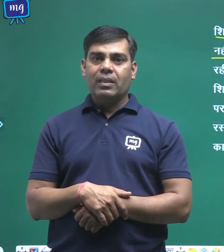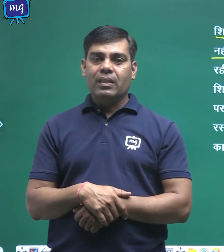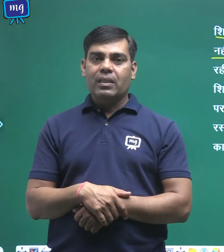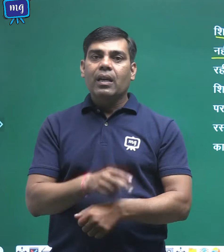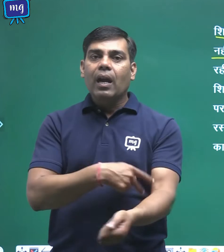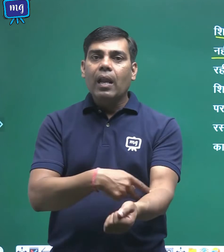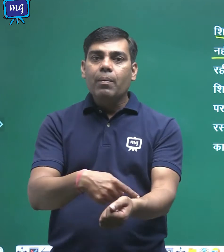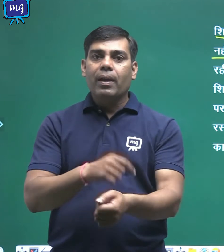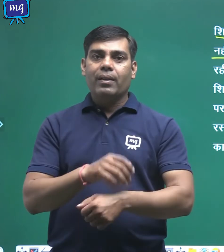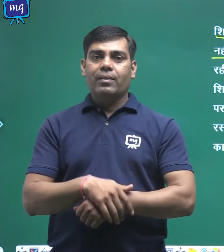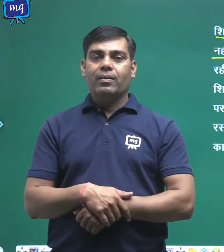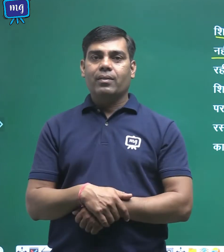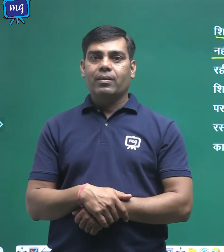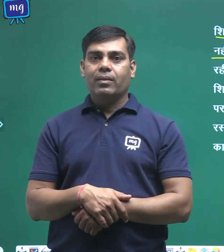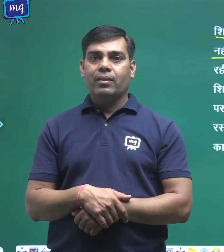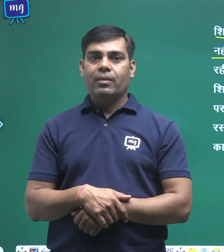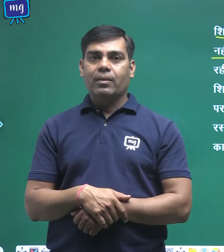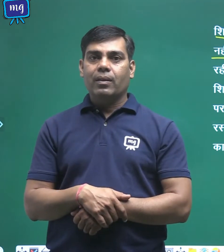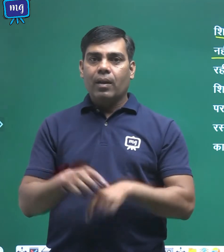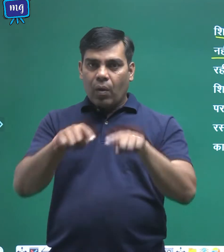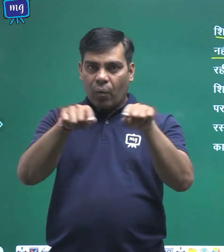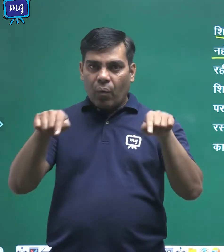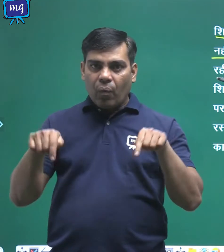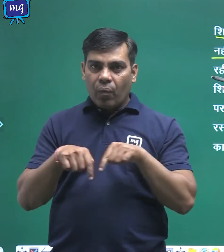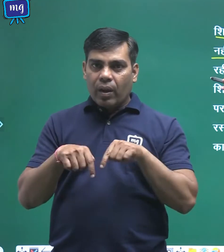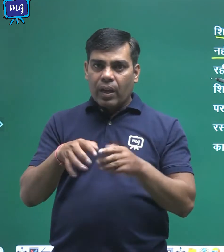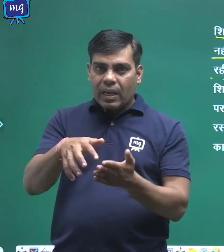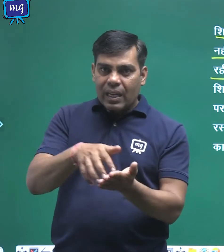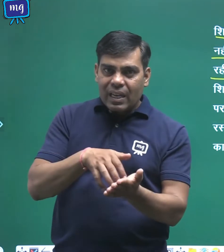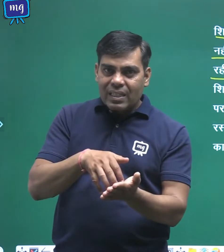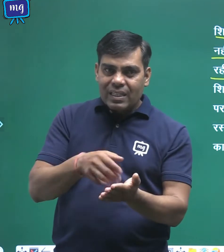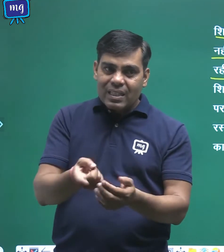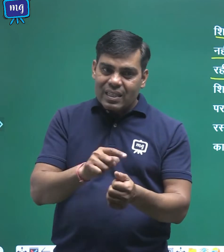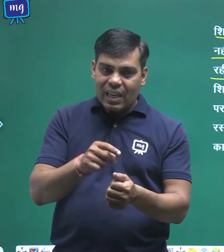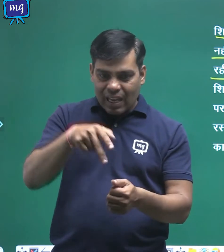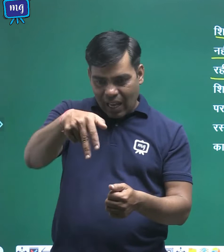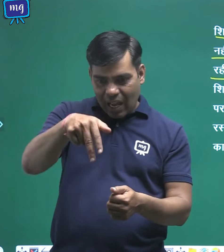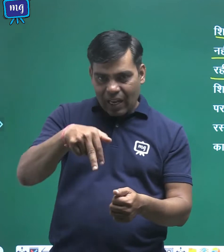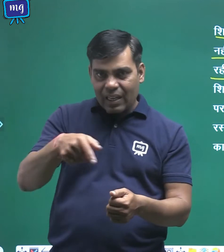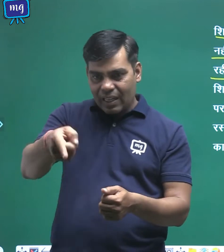कालीबाई खेत से आ रही थी,